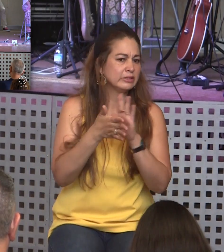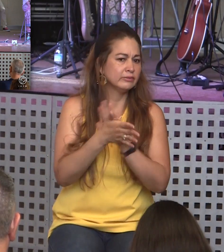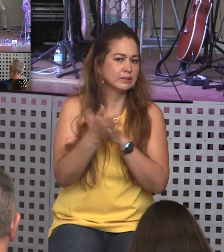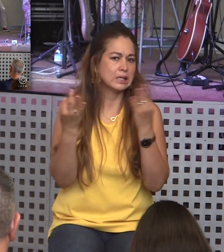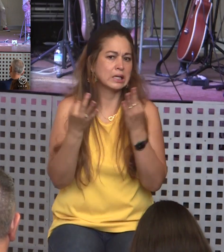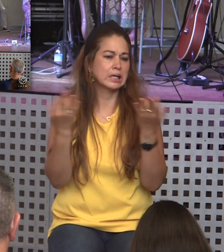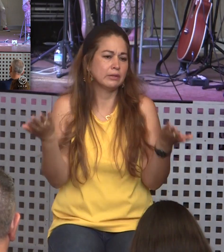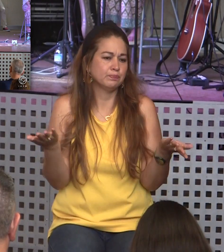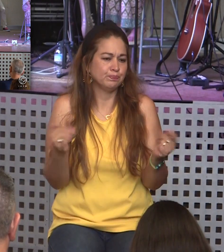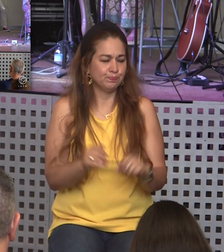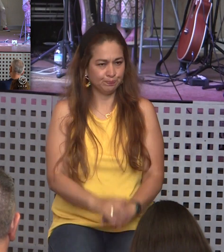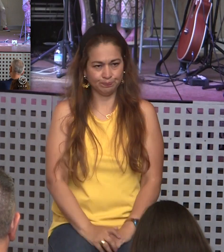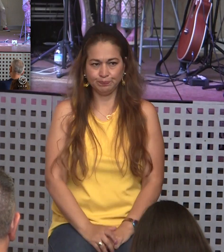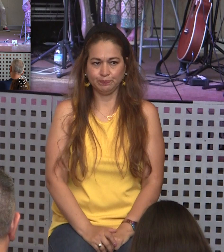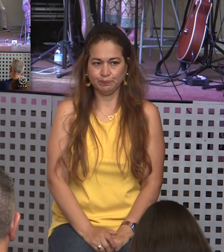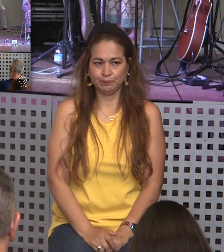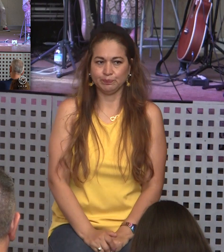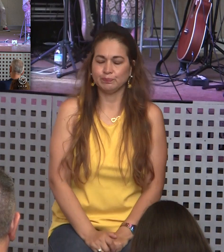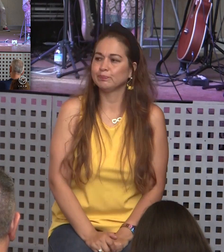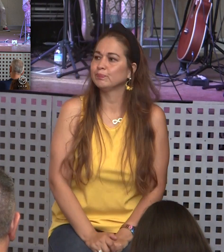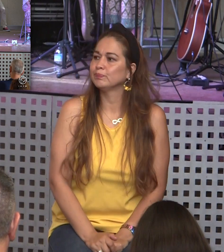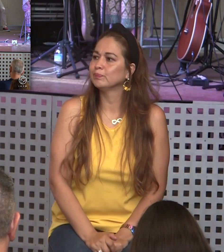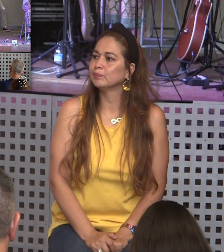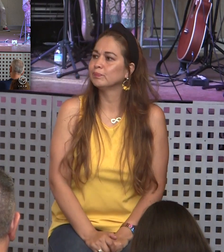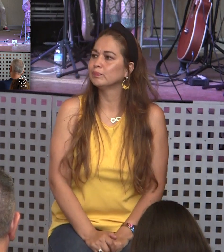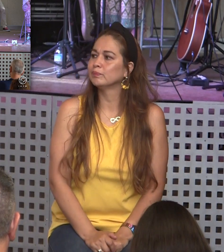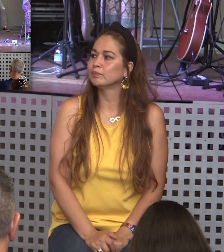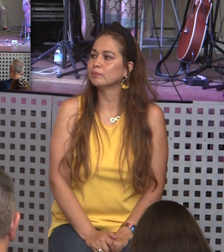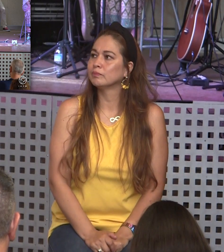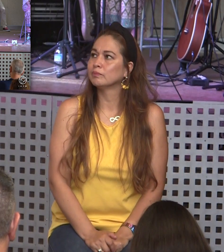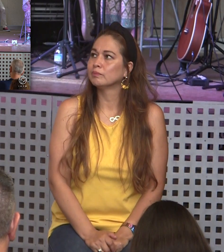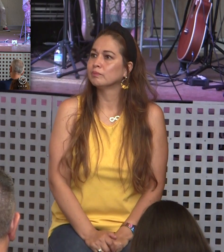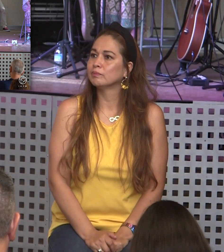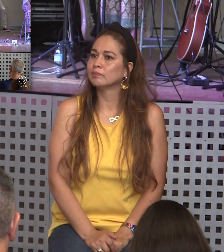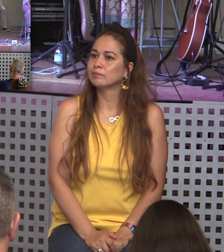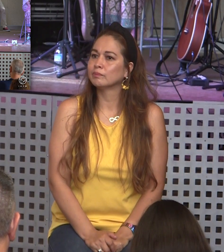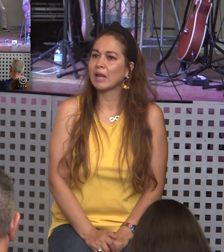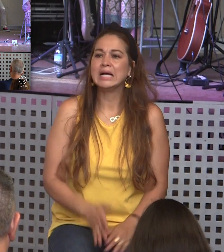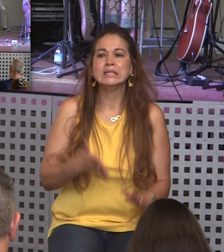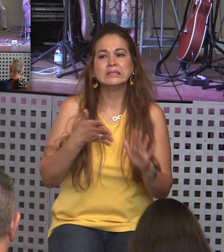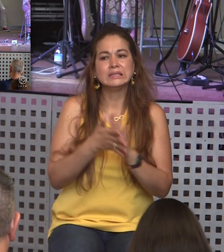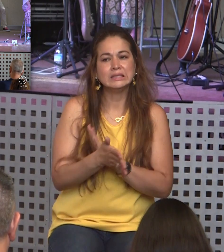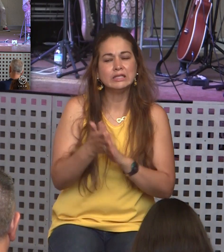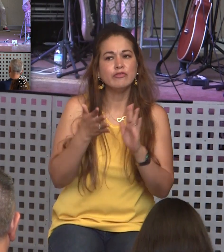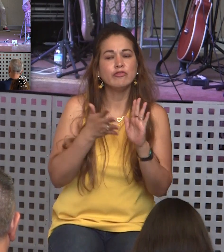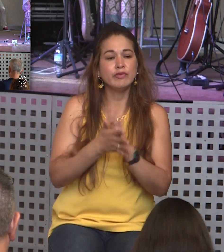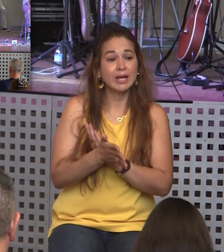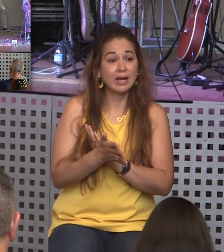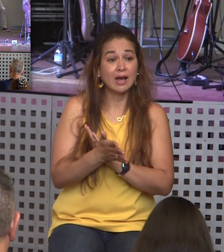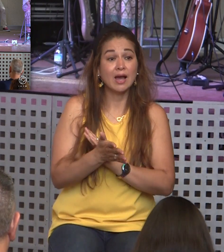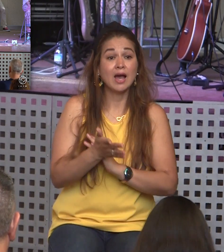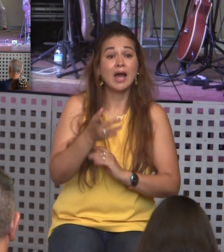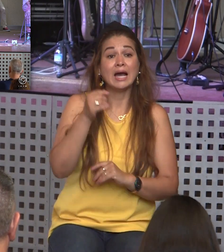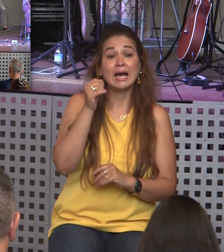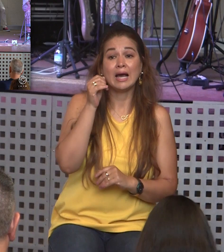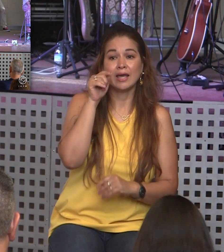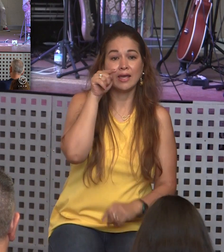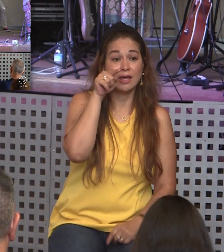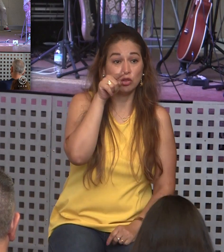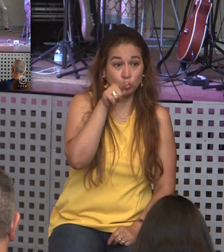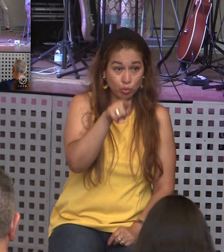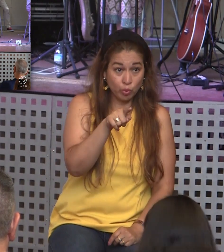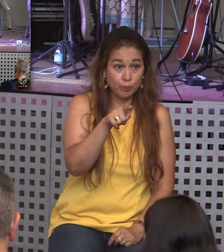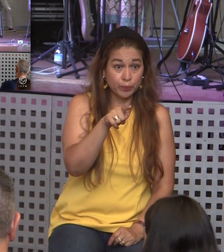añado, me voy a poner un poco pesado, ¿vale? Que se da cuando no somos llenos del Espíritu Santo.